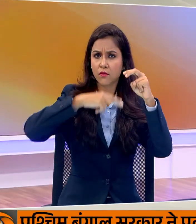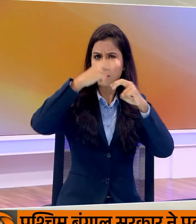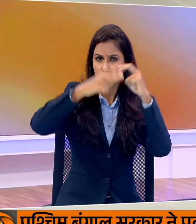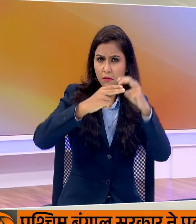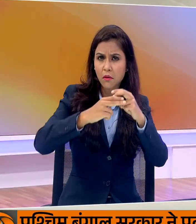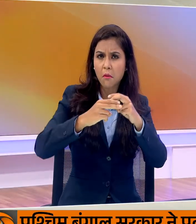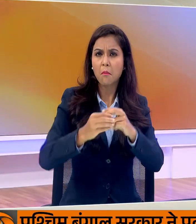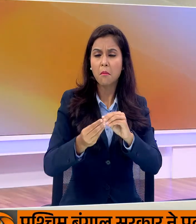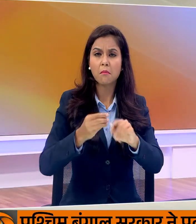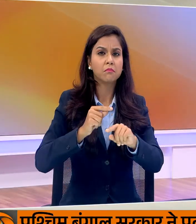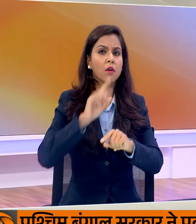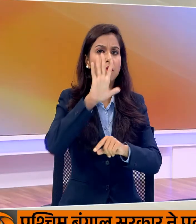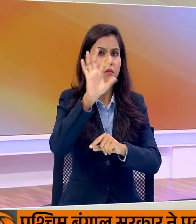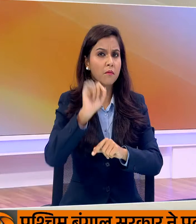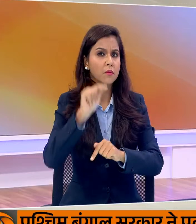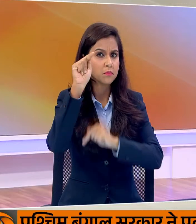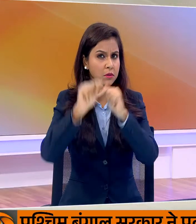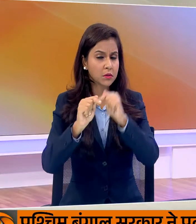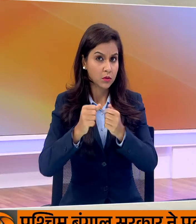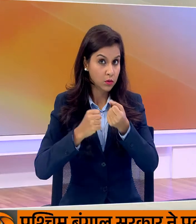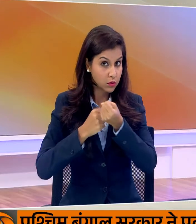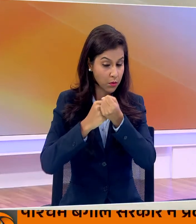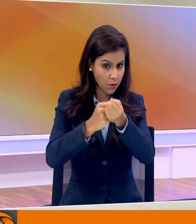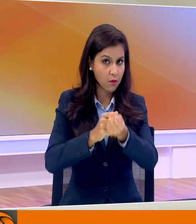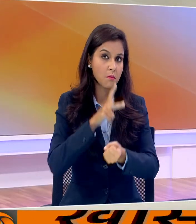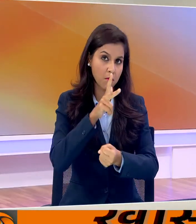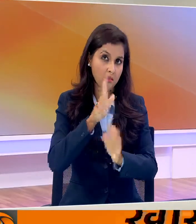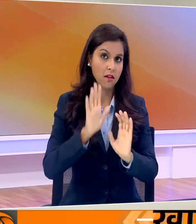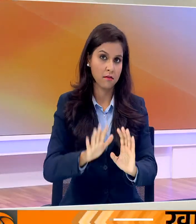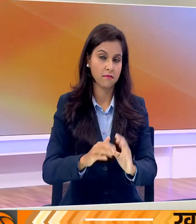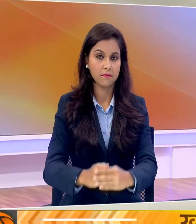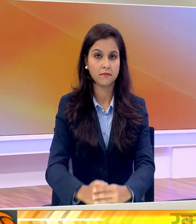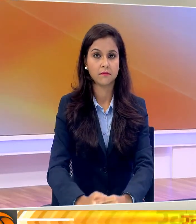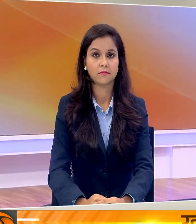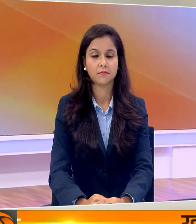पर 50% सपोर्ट देने की बात कही।